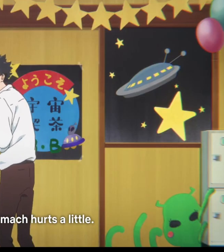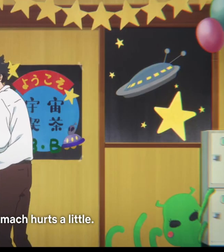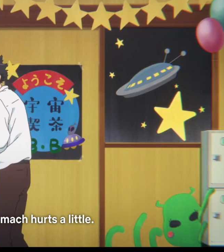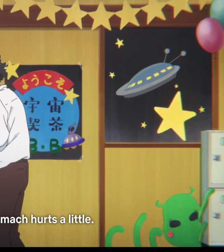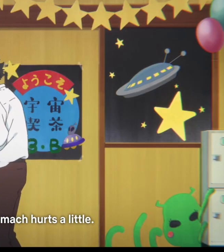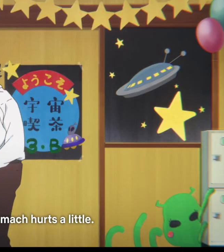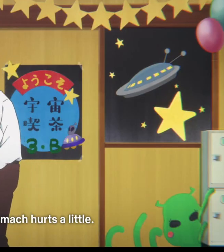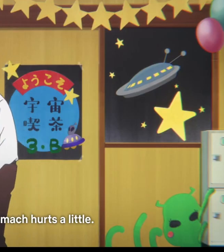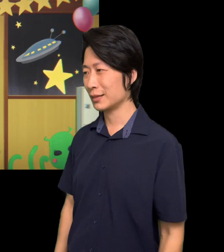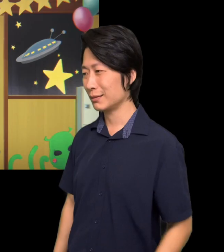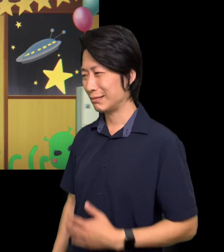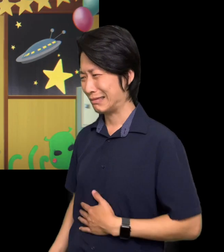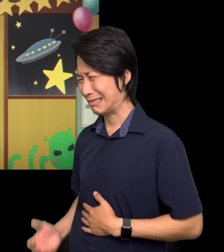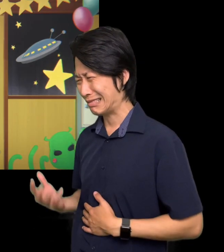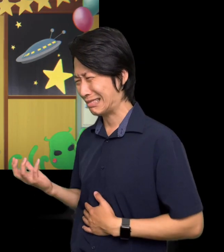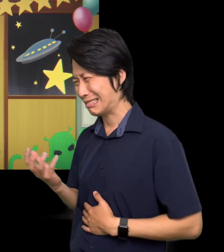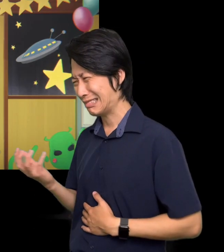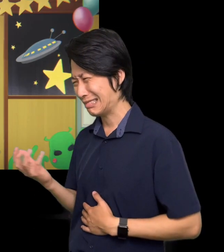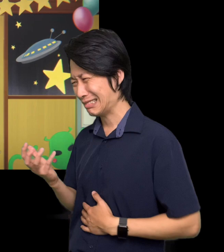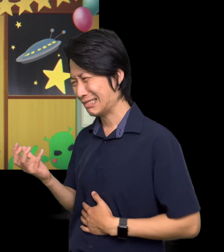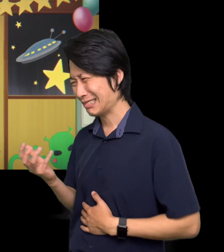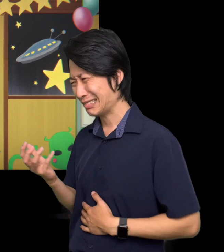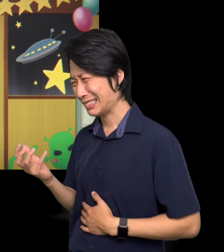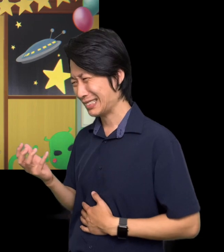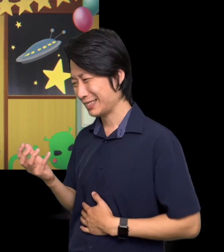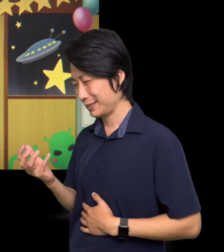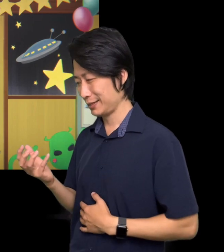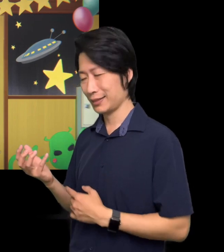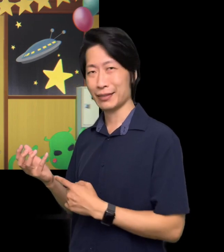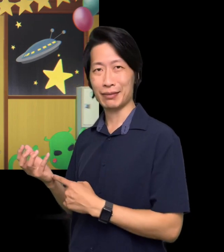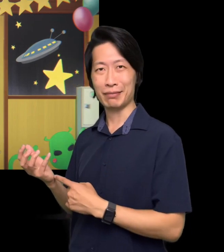腹痛いかも。 お腹痛い。